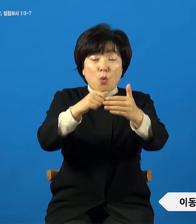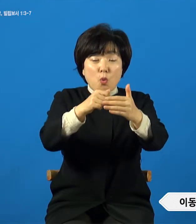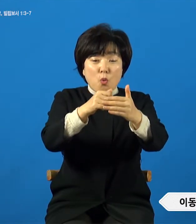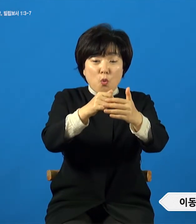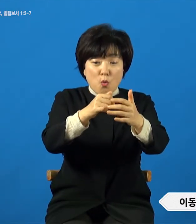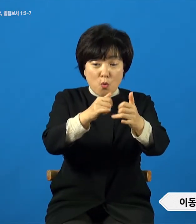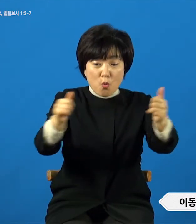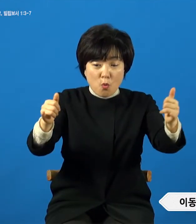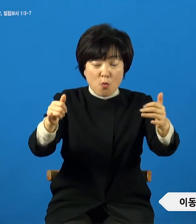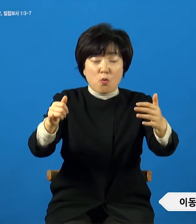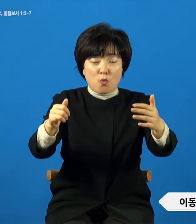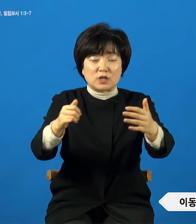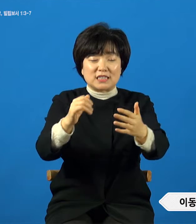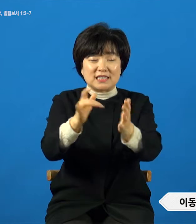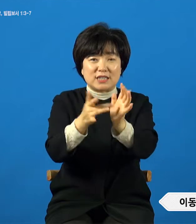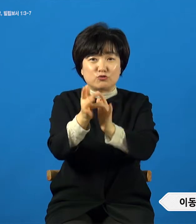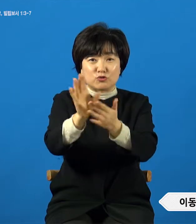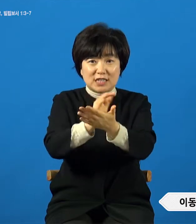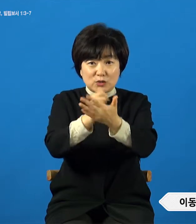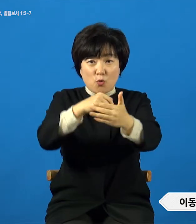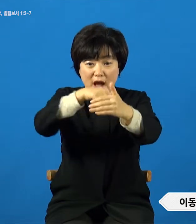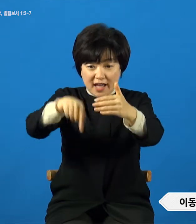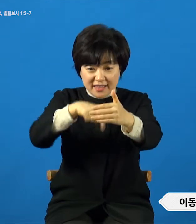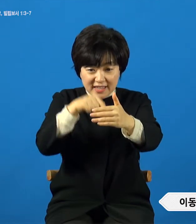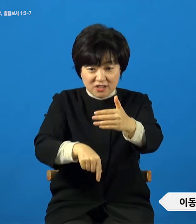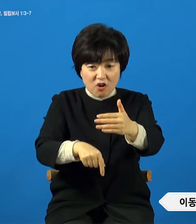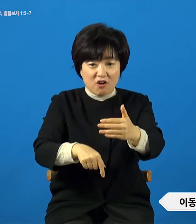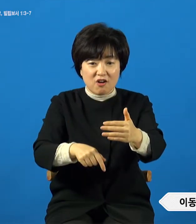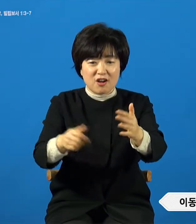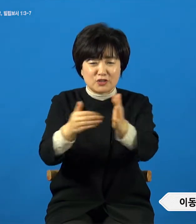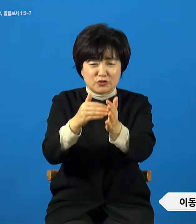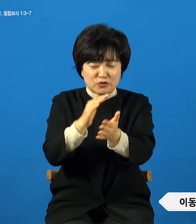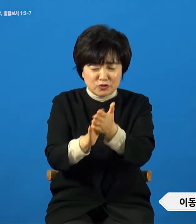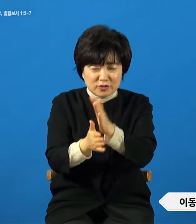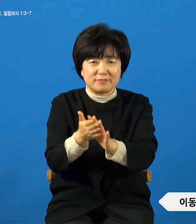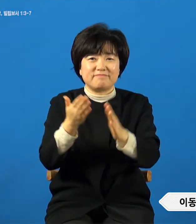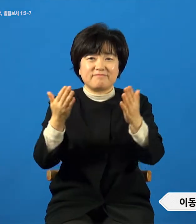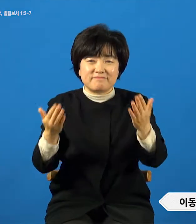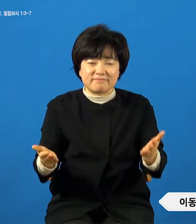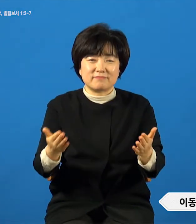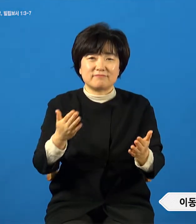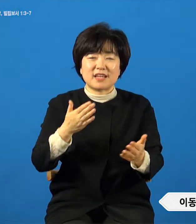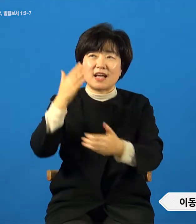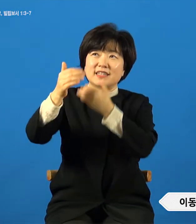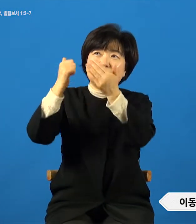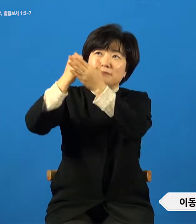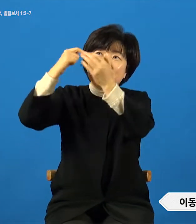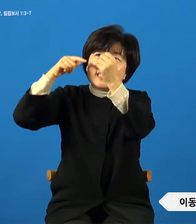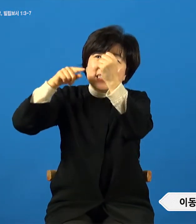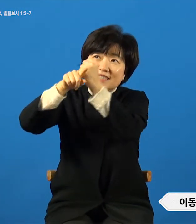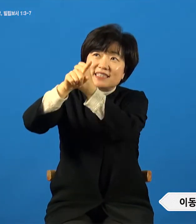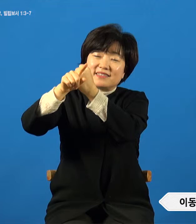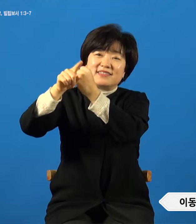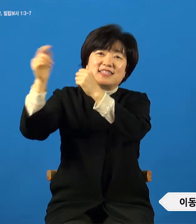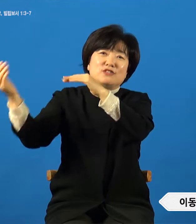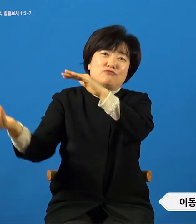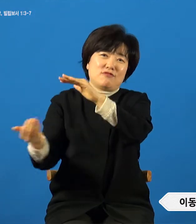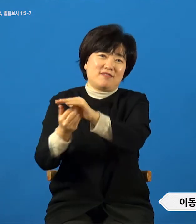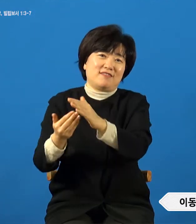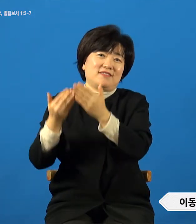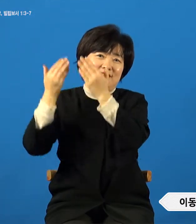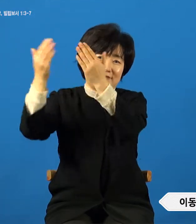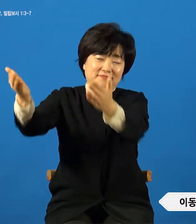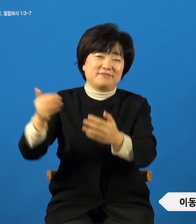실수 없이 내 인생의 주인이 되어 나를 향하신 하나님의 뜻을 이루어야 말 것입니다. 바울은 그것을